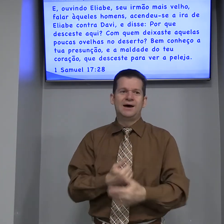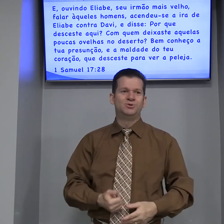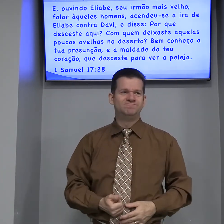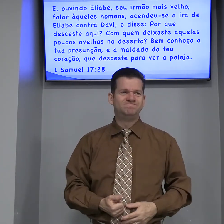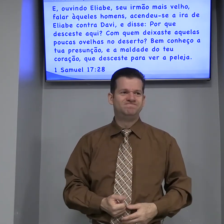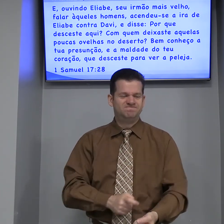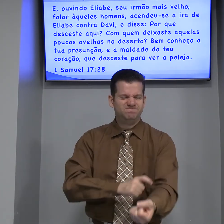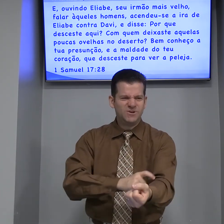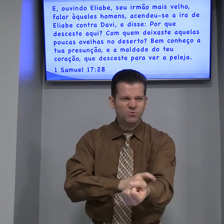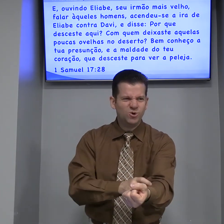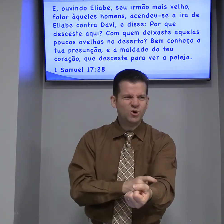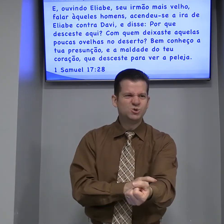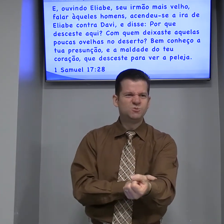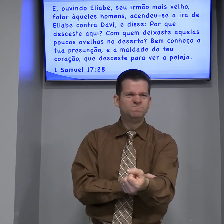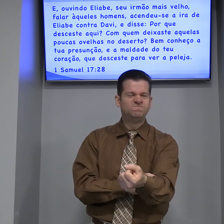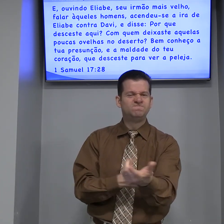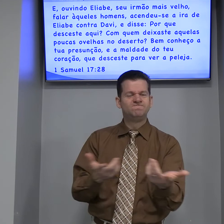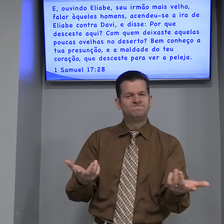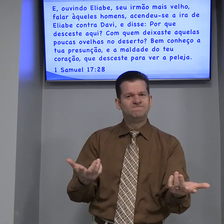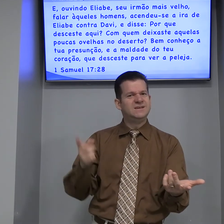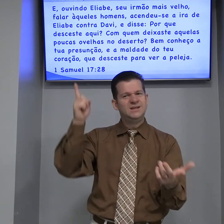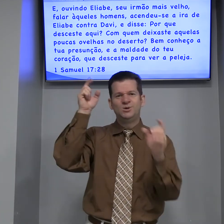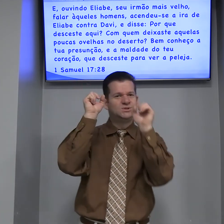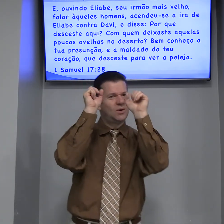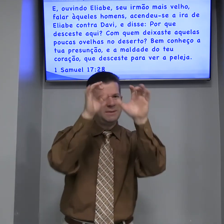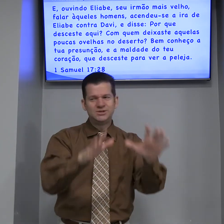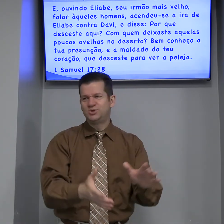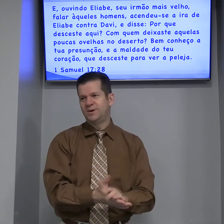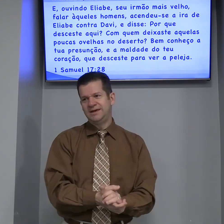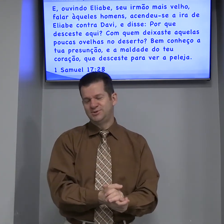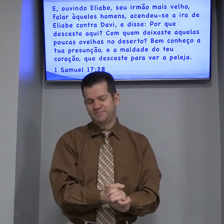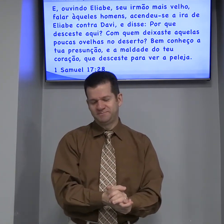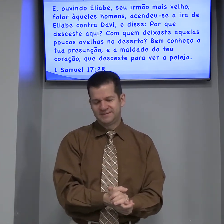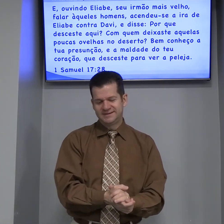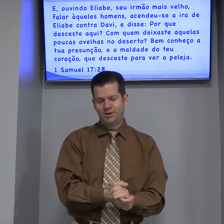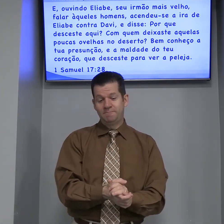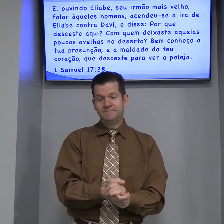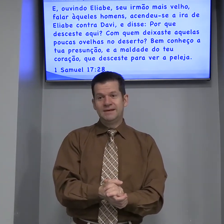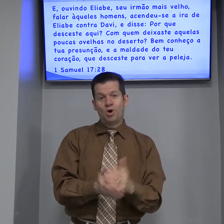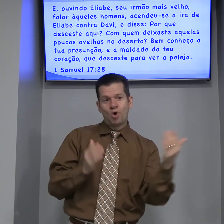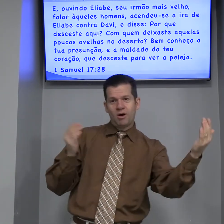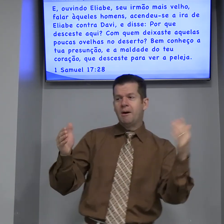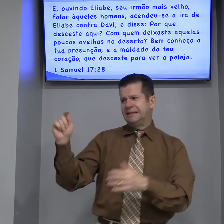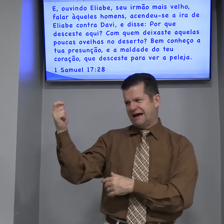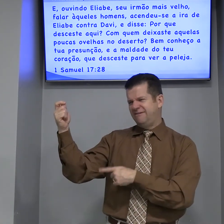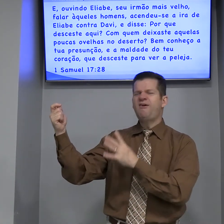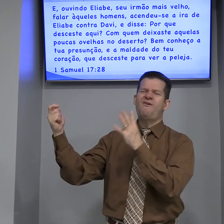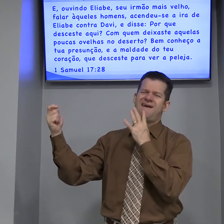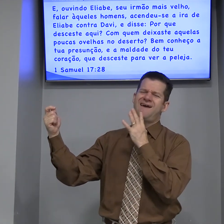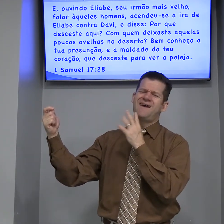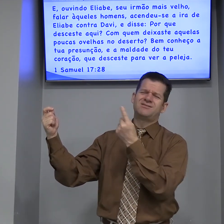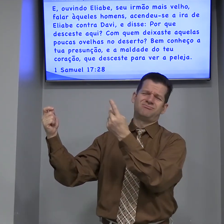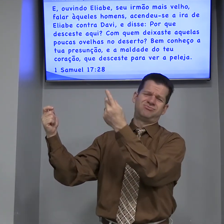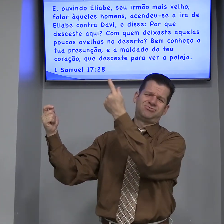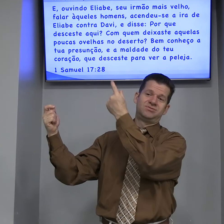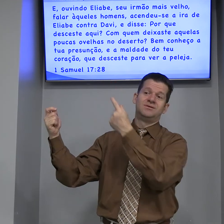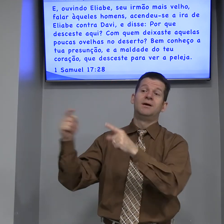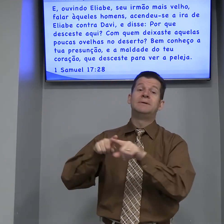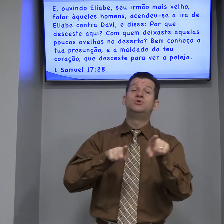errado, nervoso, e Deus não abençoa isso. Então, Davi conhece, mas o